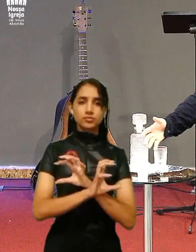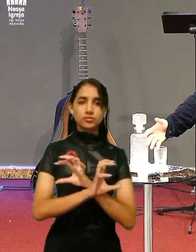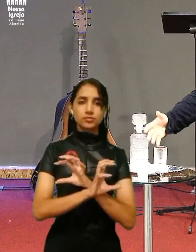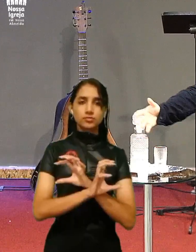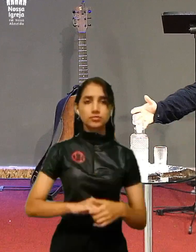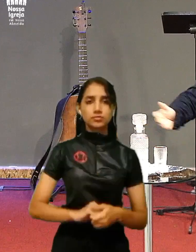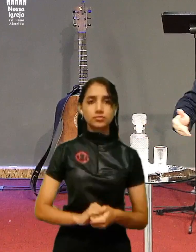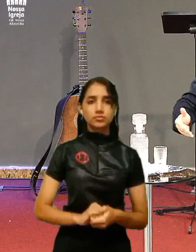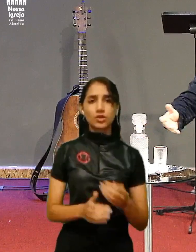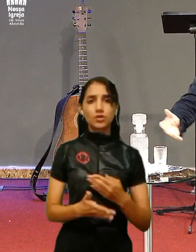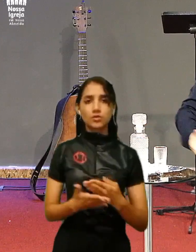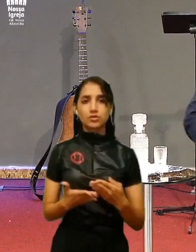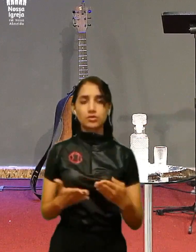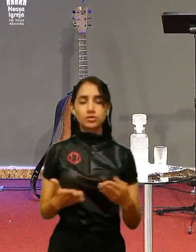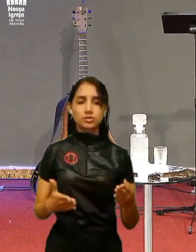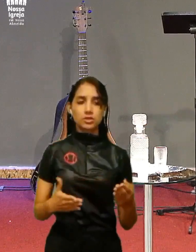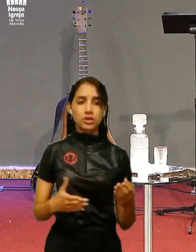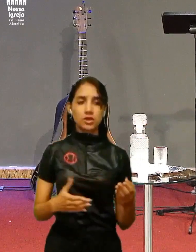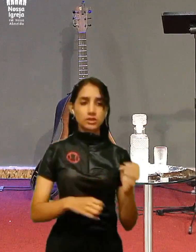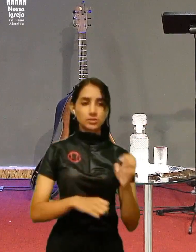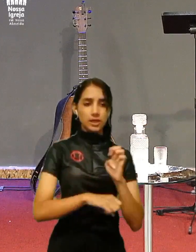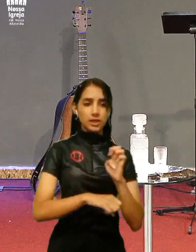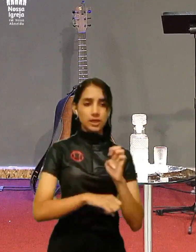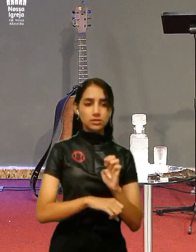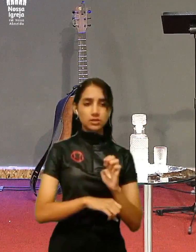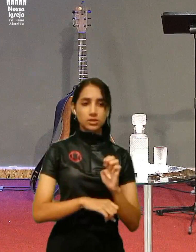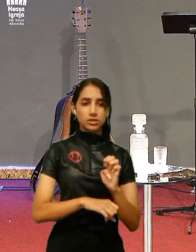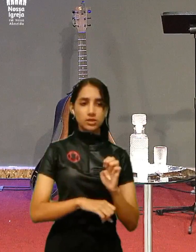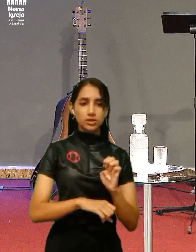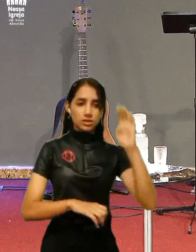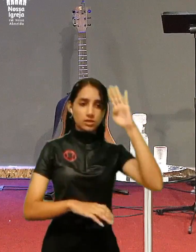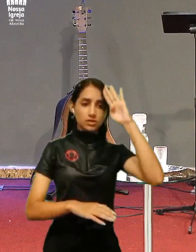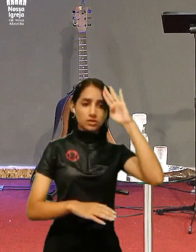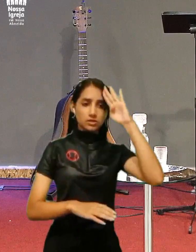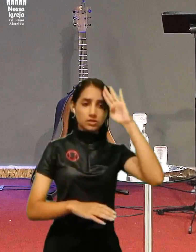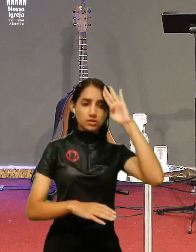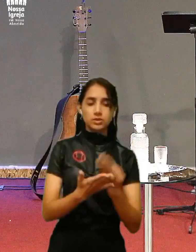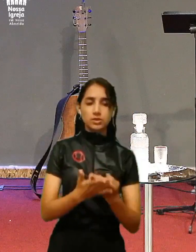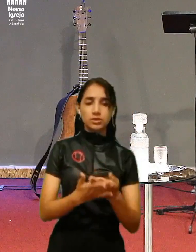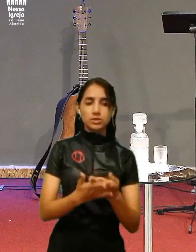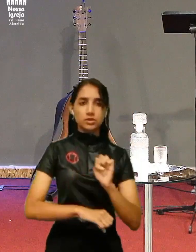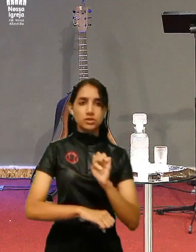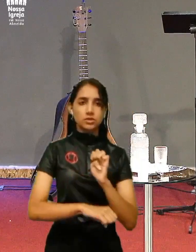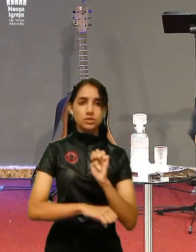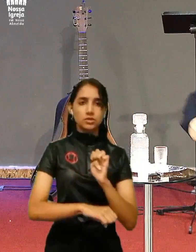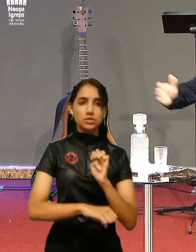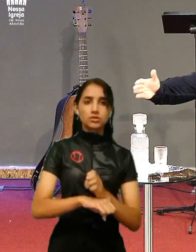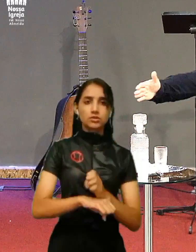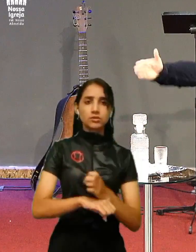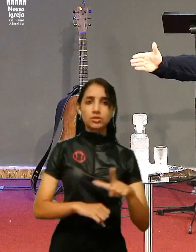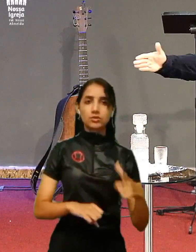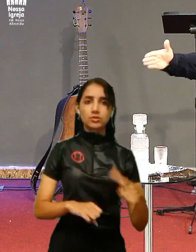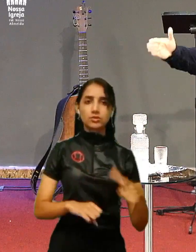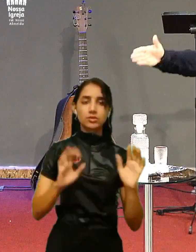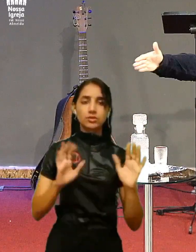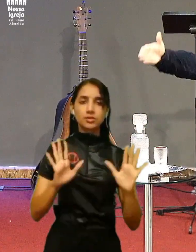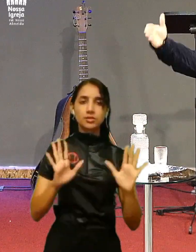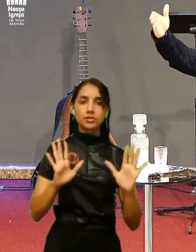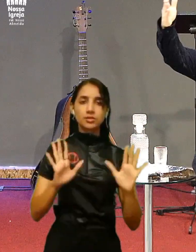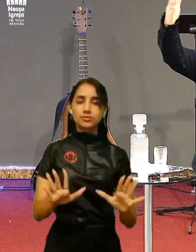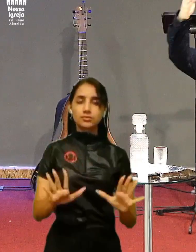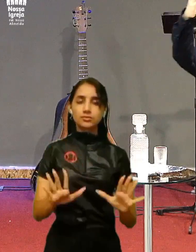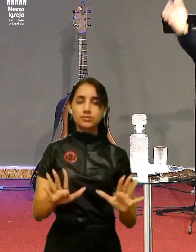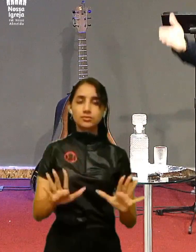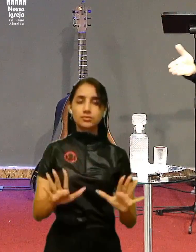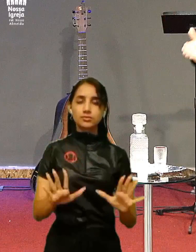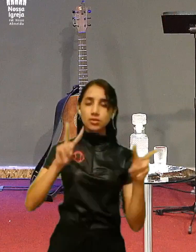as esperanças. Talvez você olhe e diga: essas pessoas não têm mais jeito. Talvez você olhe e pense